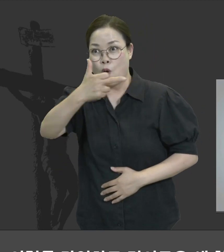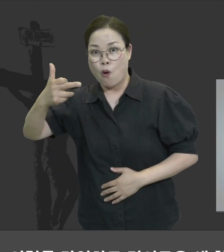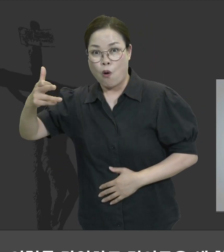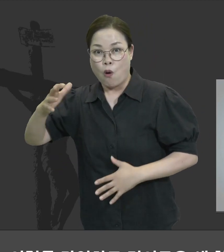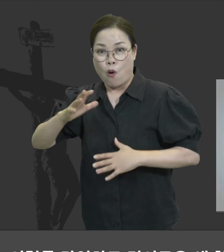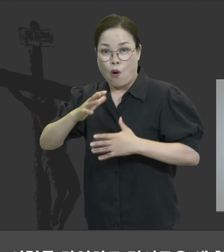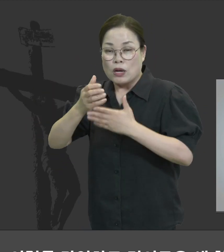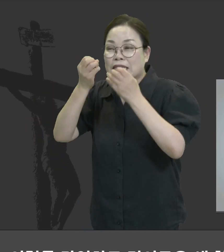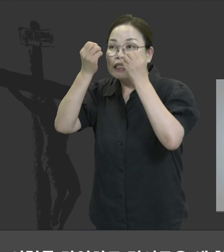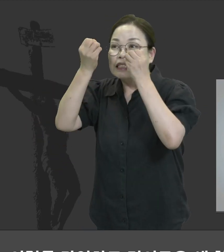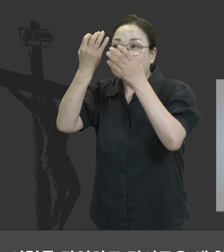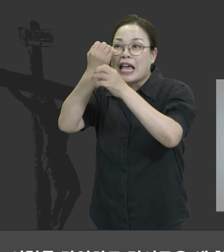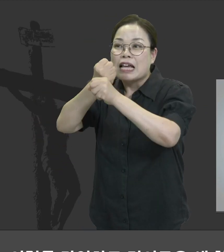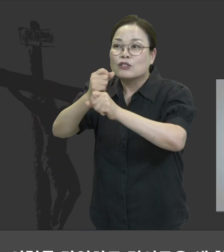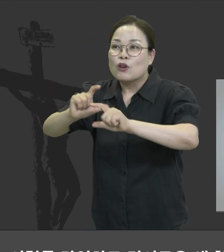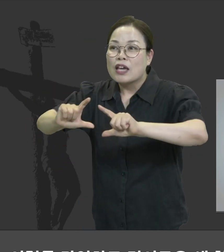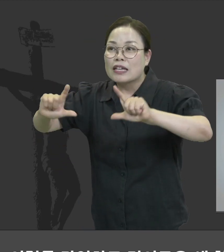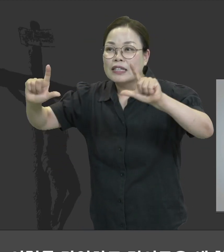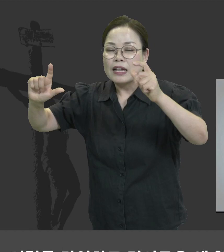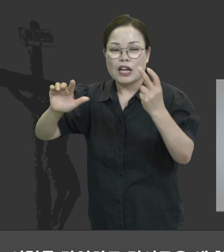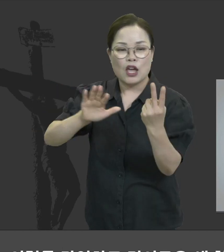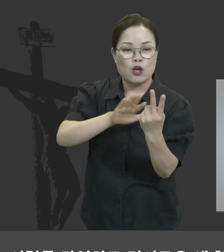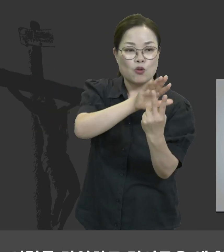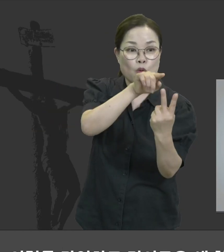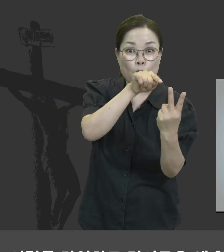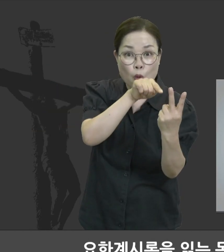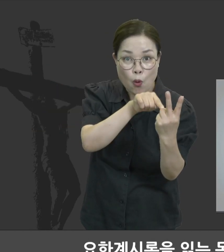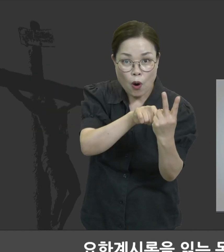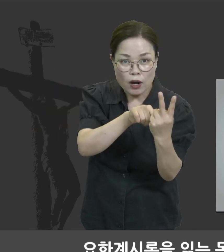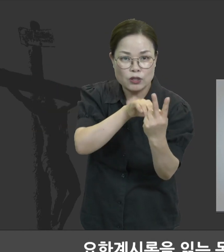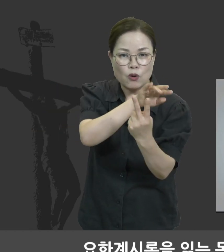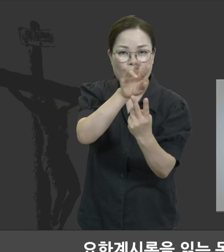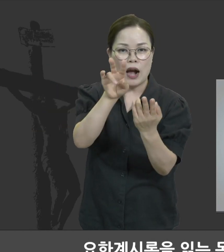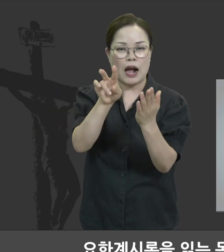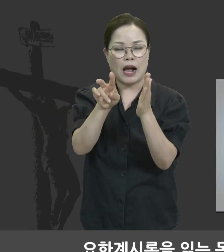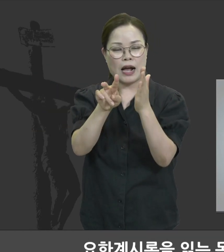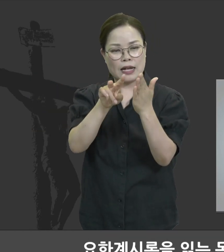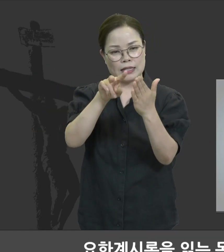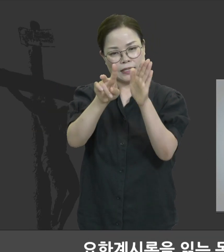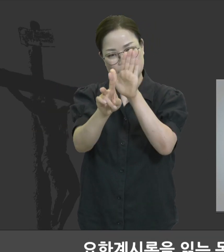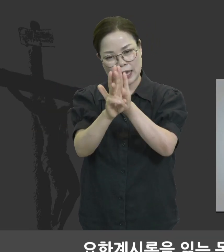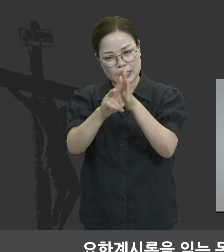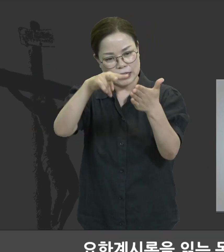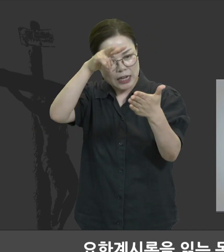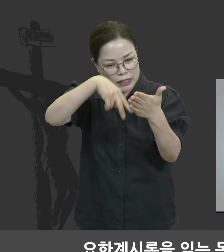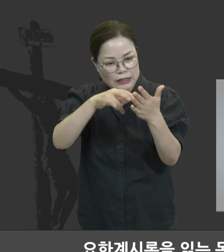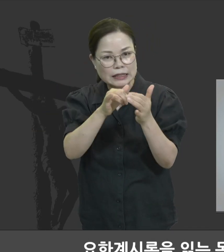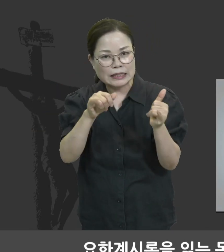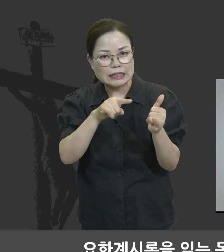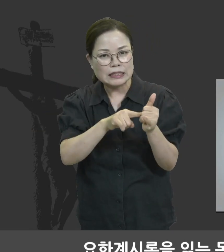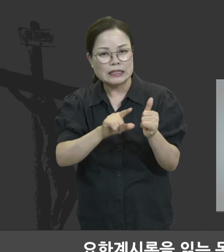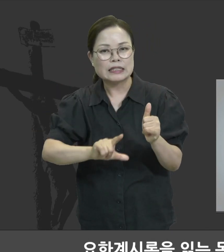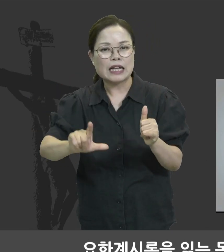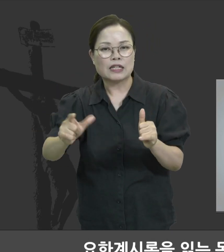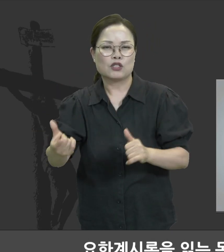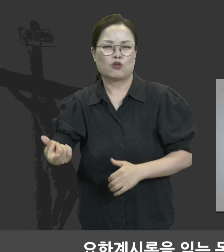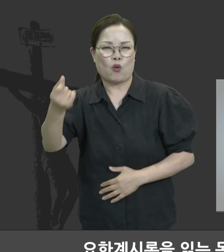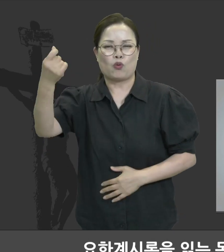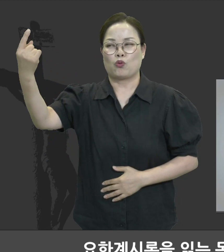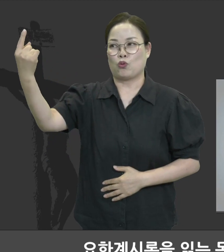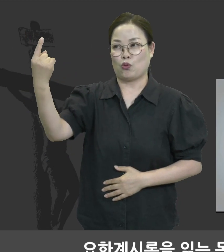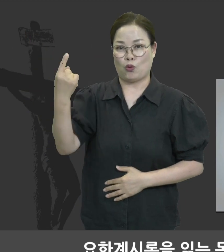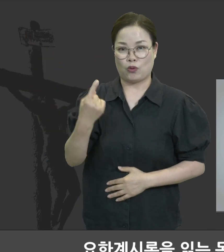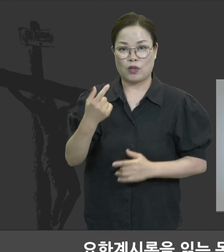경이로운 새 창조의 날을 본 사도 요한은 요한계시록을 읽는 독자들로 하여금 이 날이 곧 오게 될